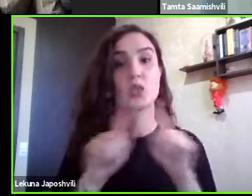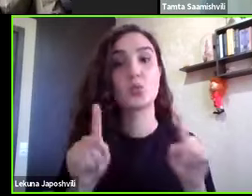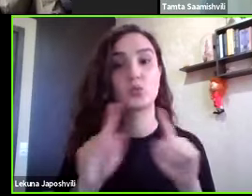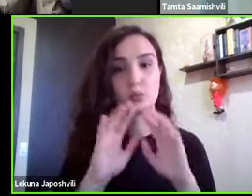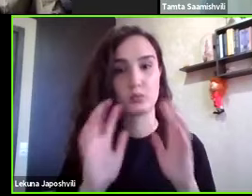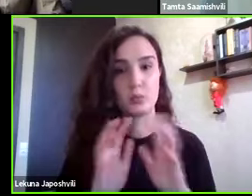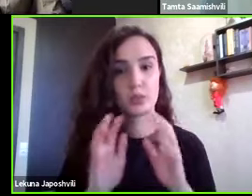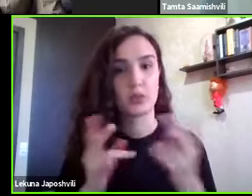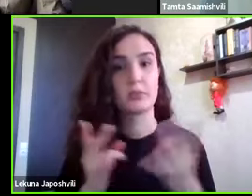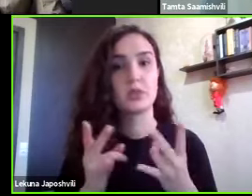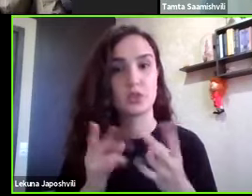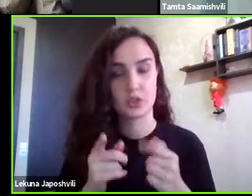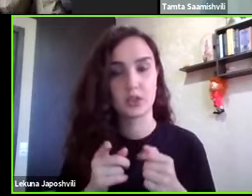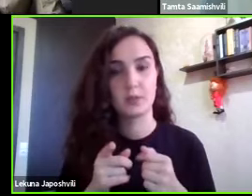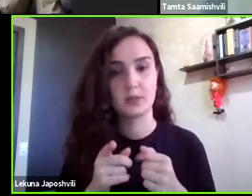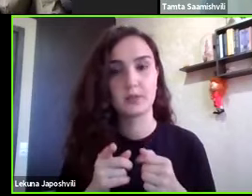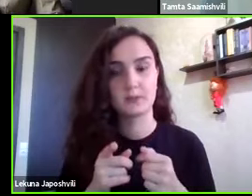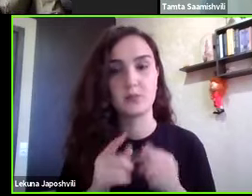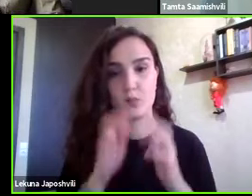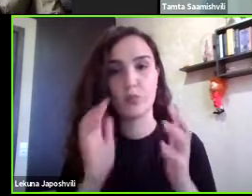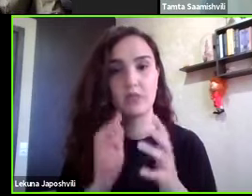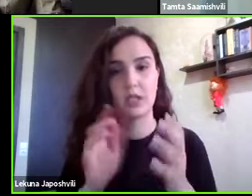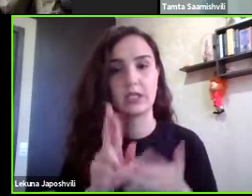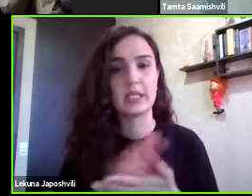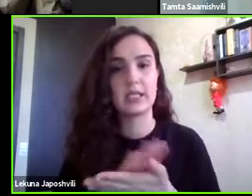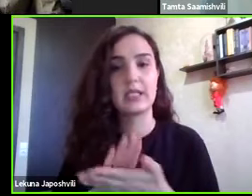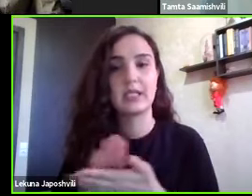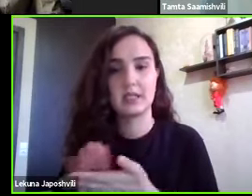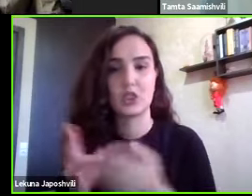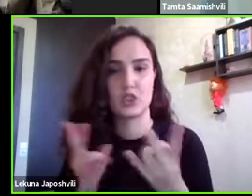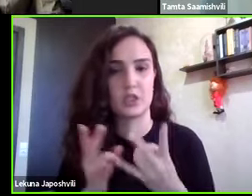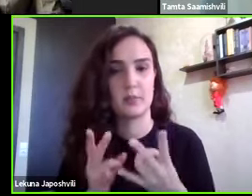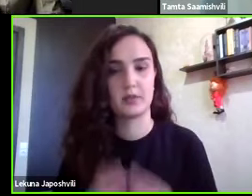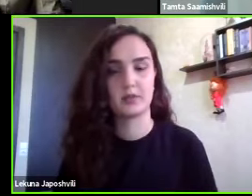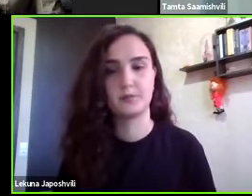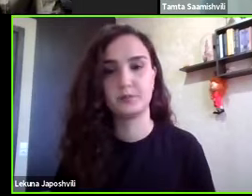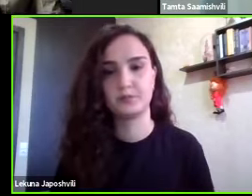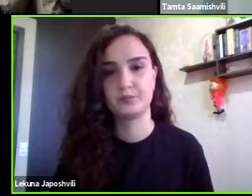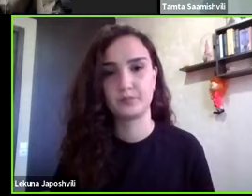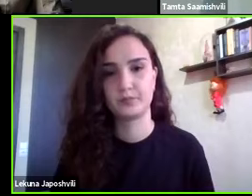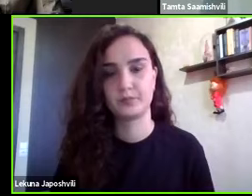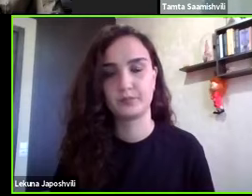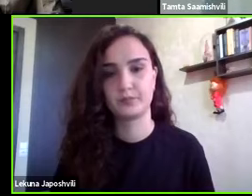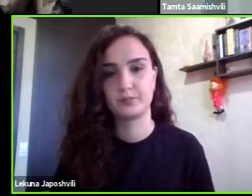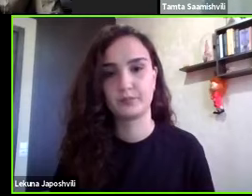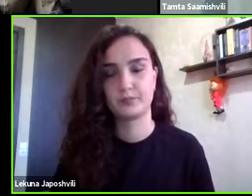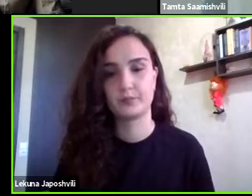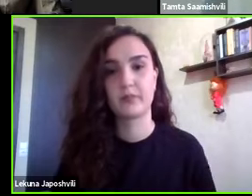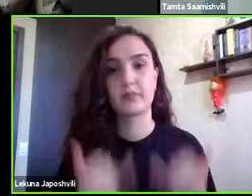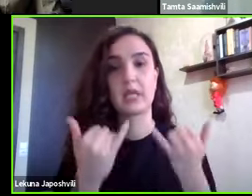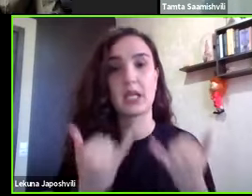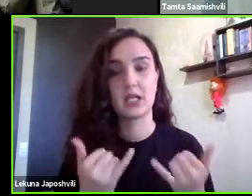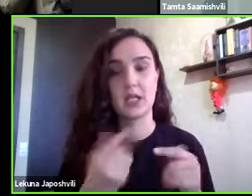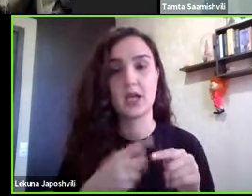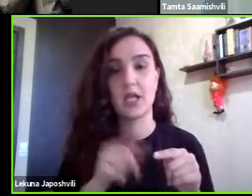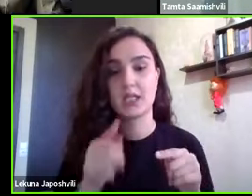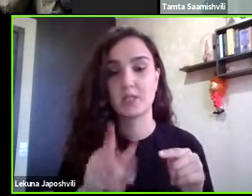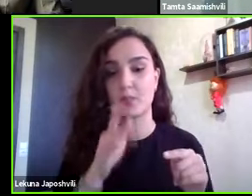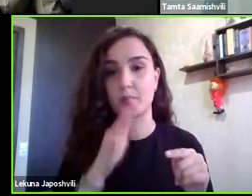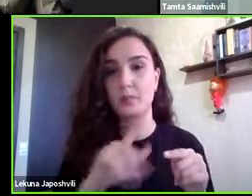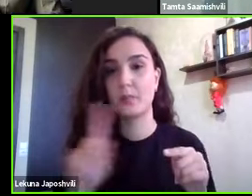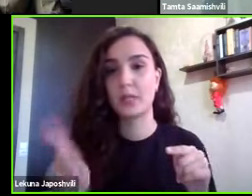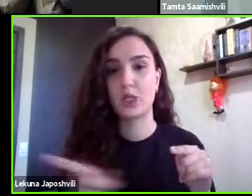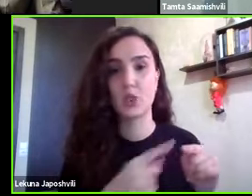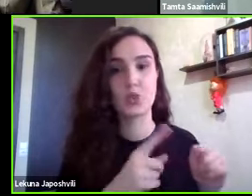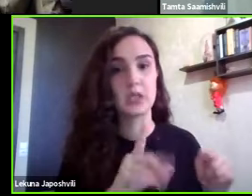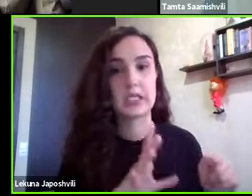მოფრთხილება მოულა და ჰიგიენა ჭირდება, ხო? ეხლა ეს განვლილი პერიოდი, რაც